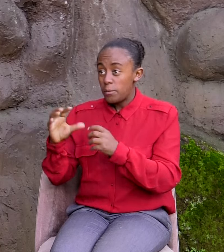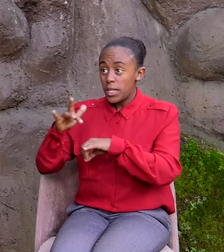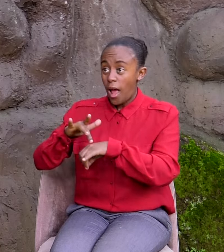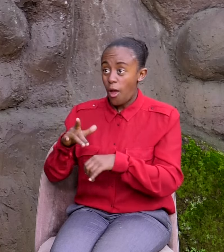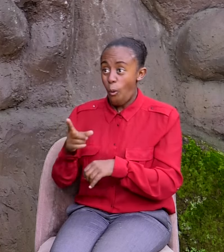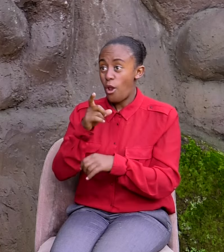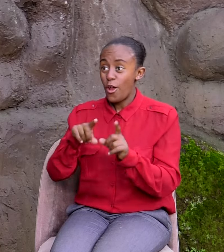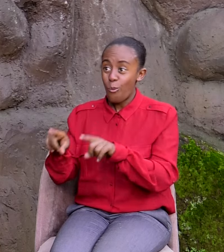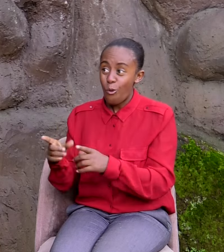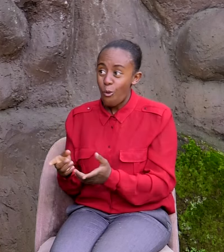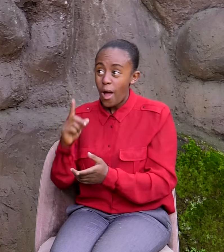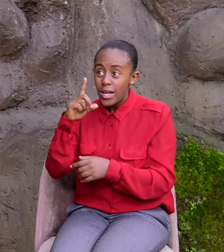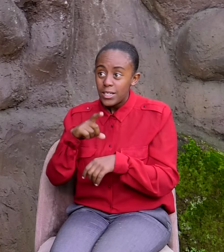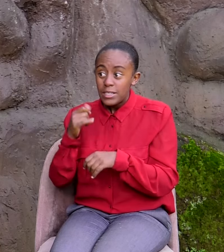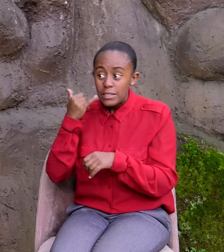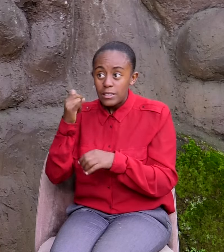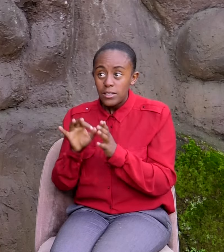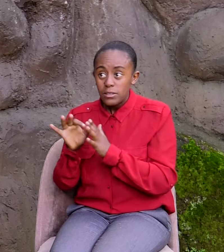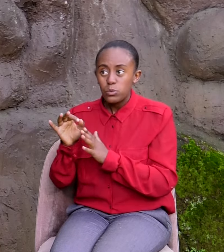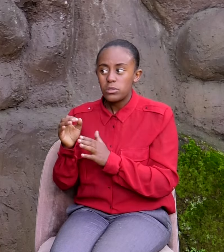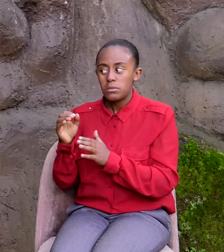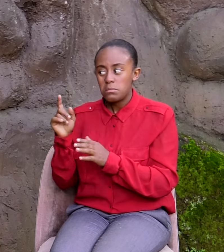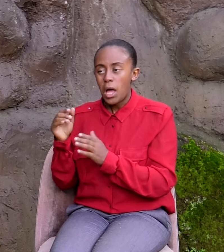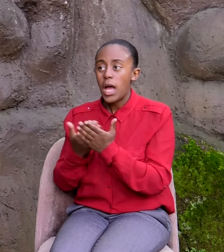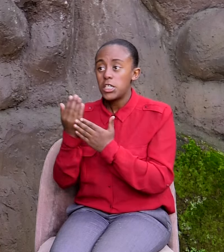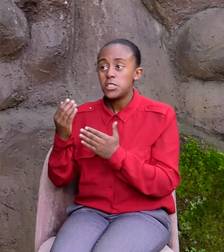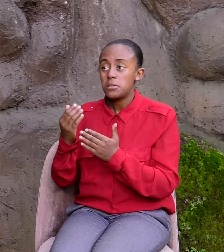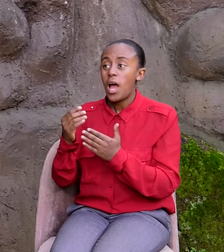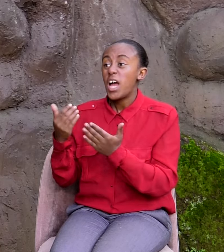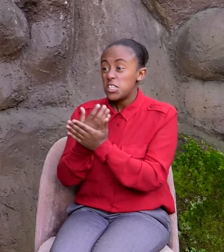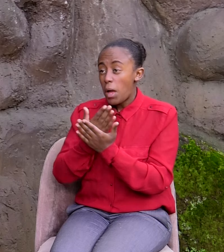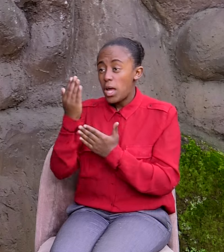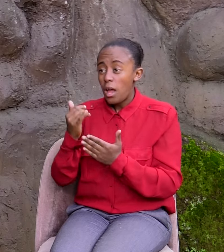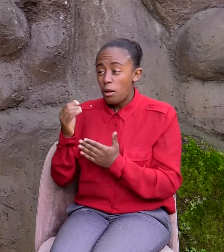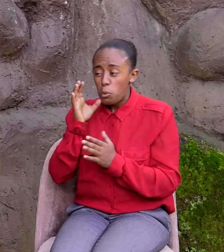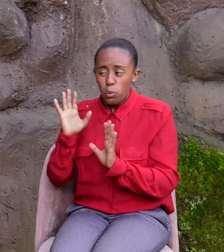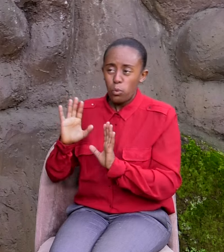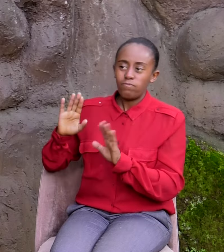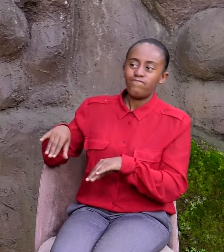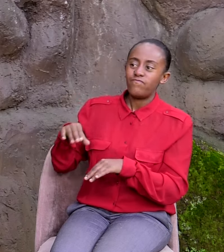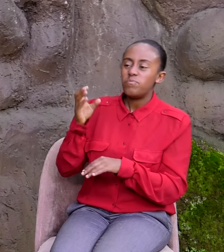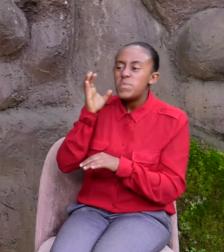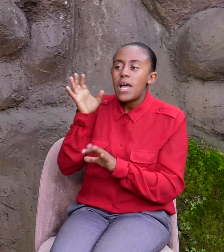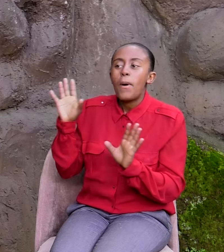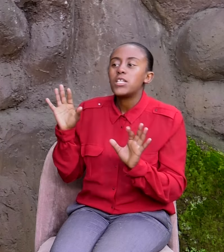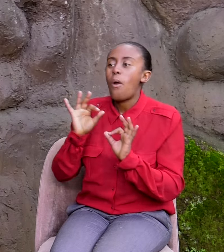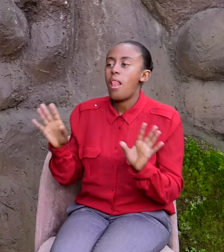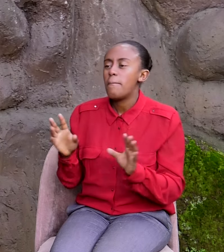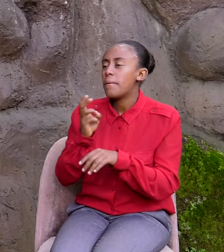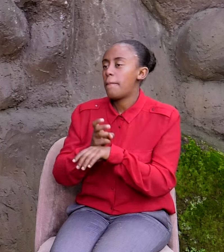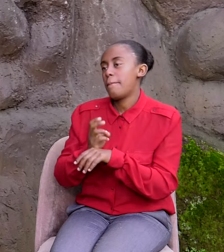ላይ ሆነህ አንዴ የስልክ ከታወቀ ወይም አዲስ ማለዳ ነኝ ካልክ የሚሰማ ሰው የለም። በጣም ከባድ ወቅት ነበር።